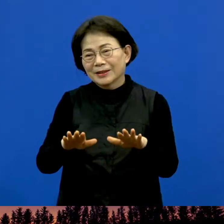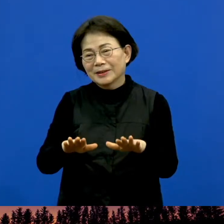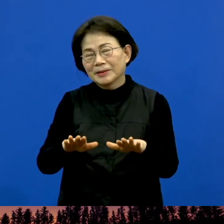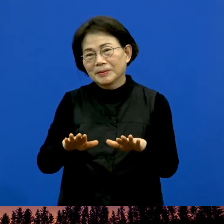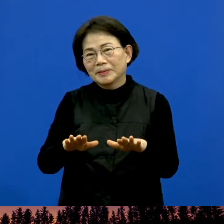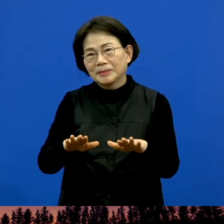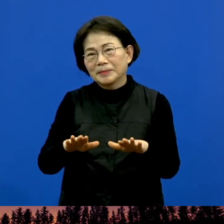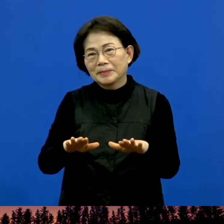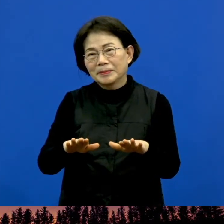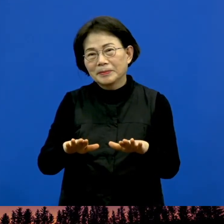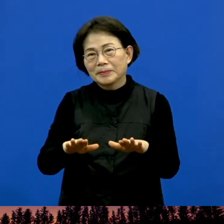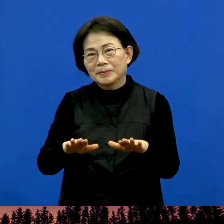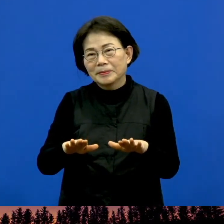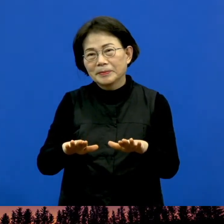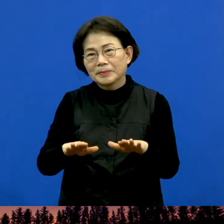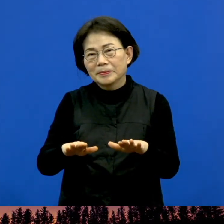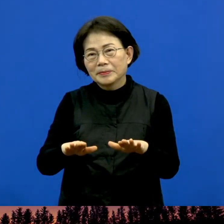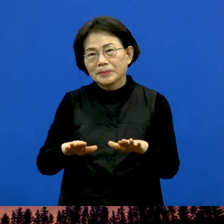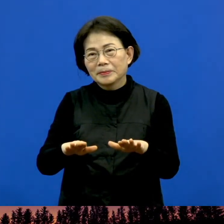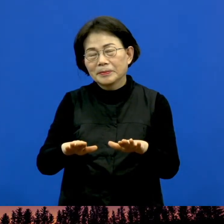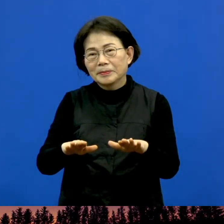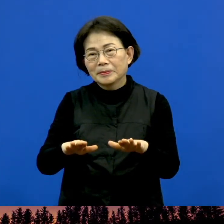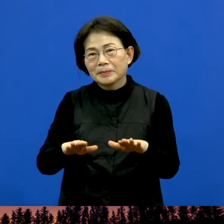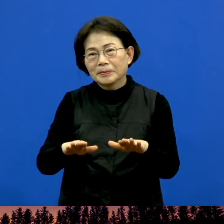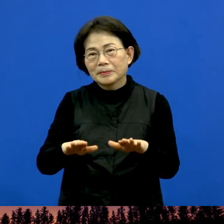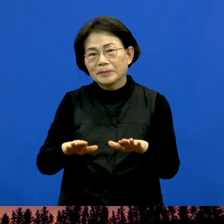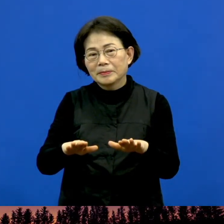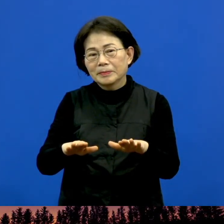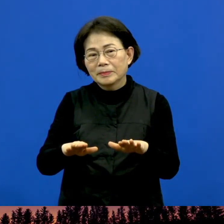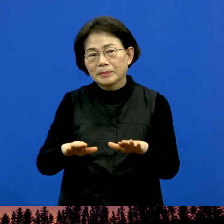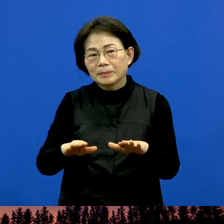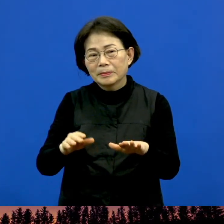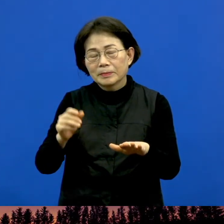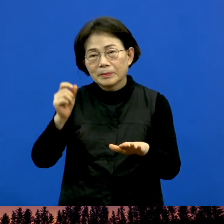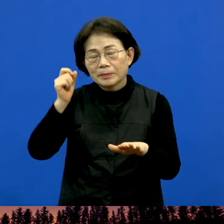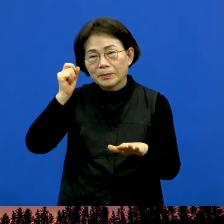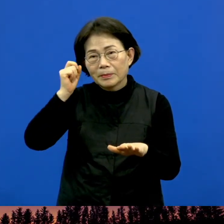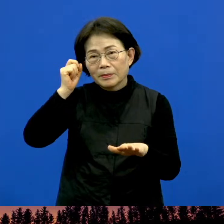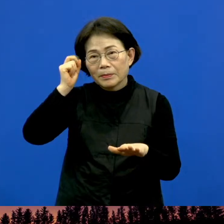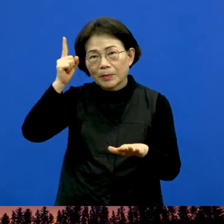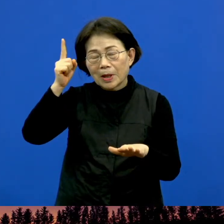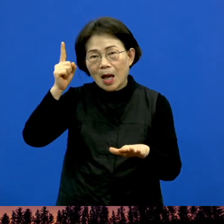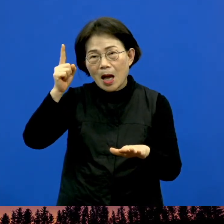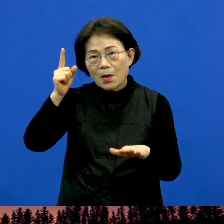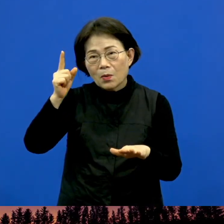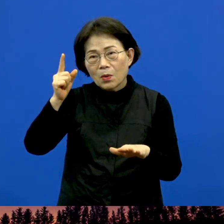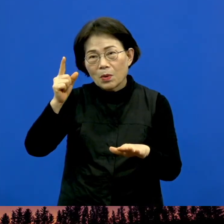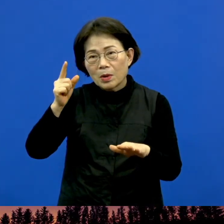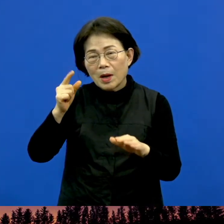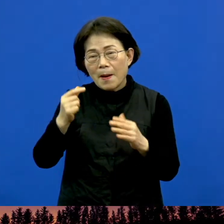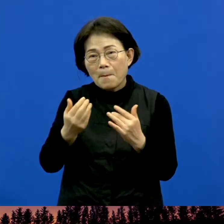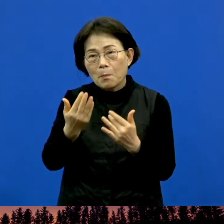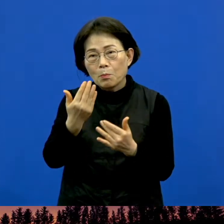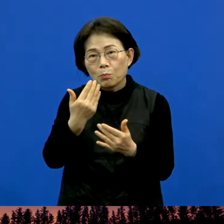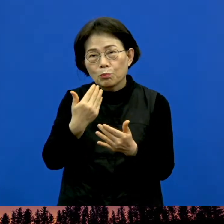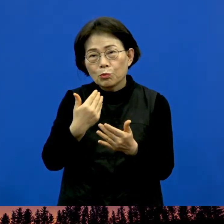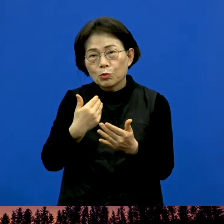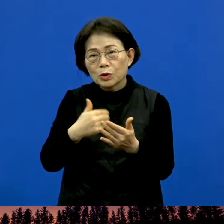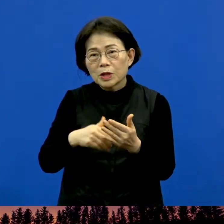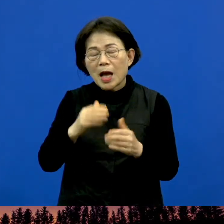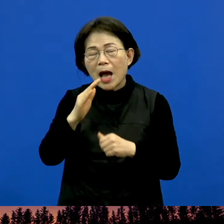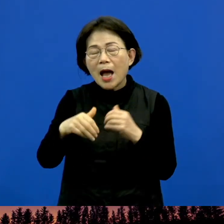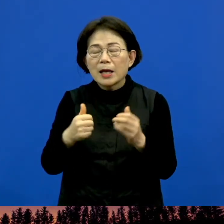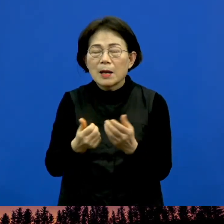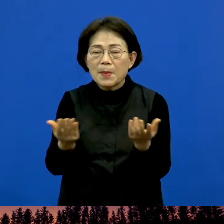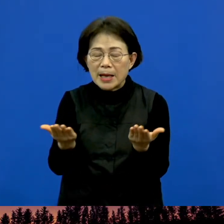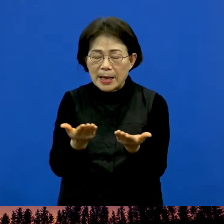오늘은 탁월을 함부로의 부르심이라는 제목으로 여러분들하고 말씀을 나누겠습니다. 자, 하나님이 일하시는 방식이 있습니다.